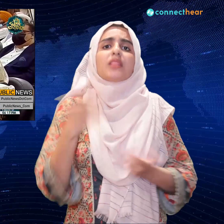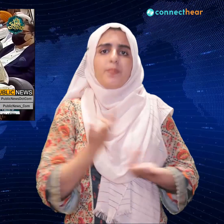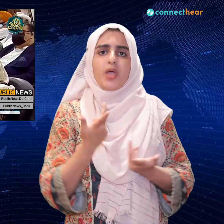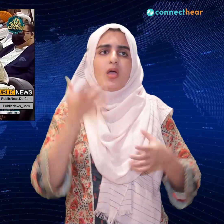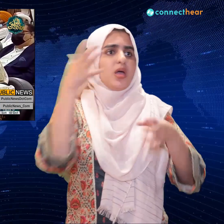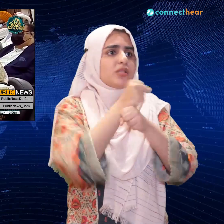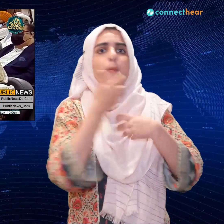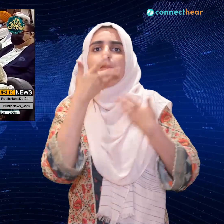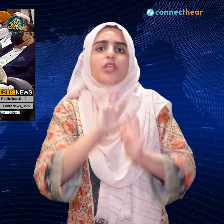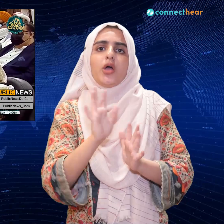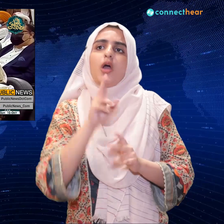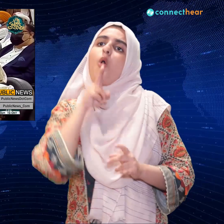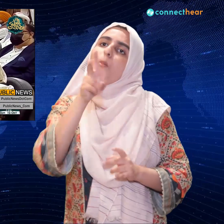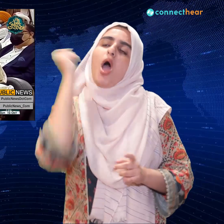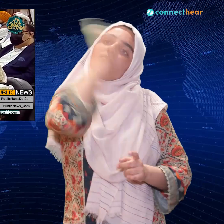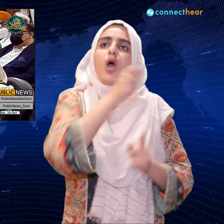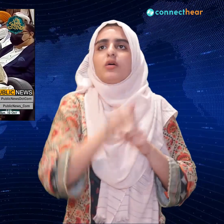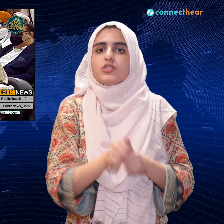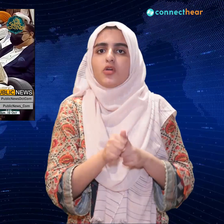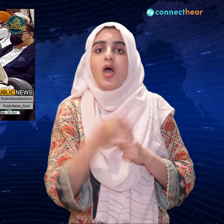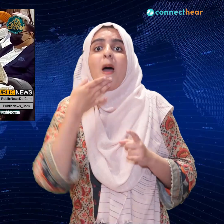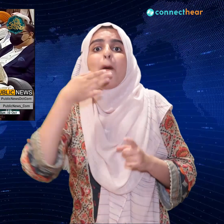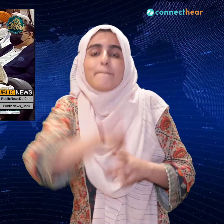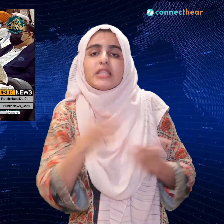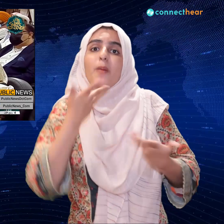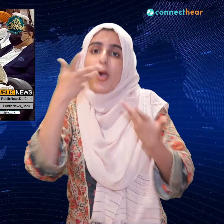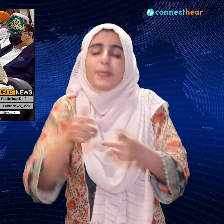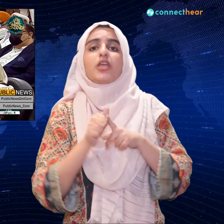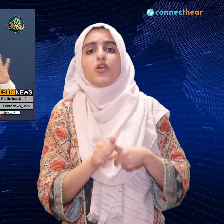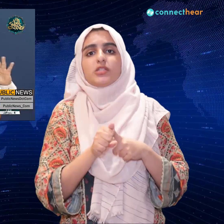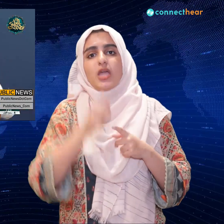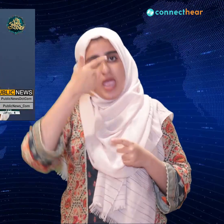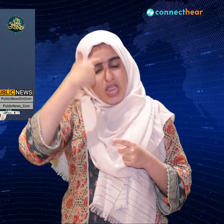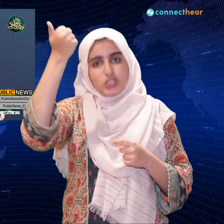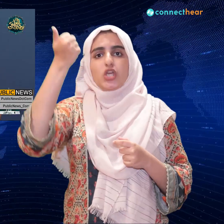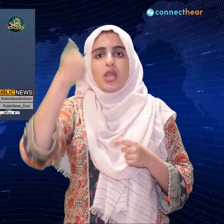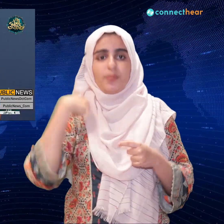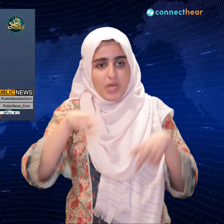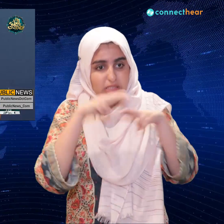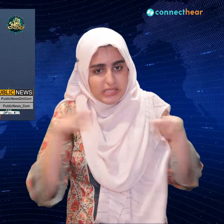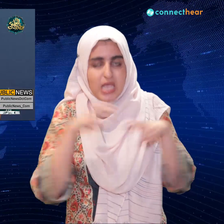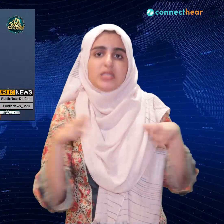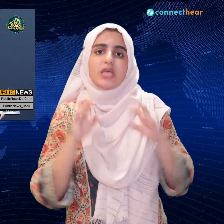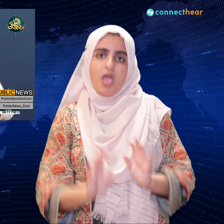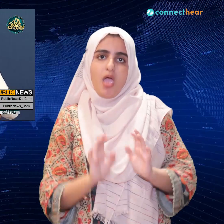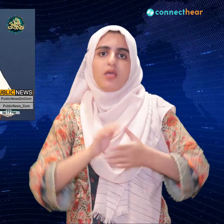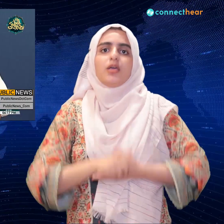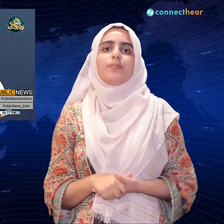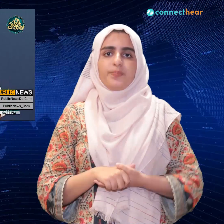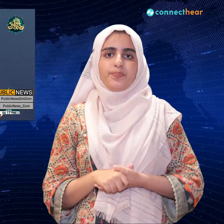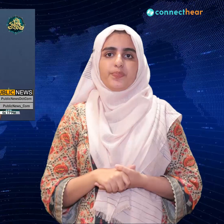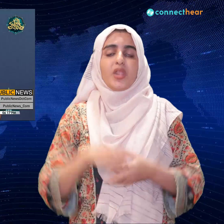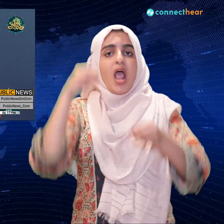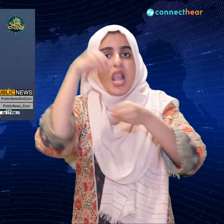کیا وجہ ہے؟ کسی نے کسی کو ایکسپلین کیا ہے؟ تو انشاءاللہ یہ ہماری ریسرچ کرے گی اور اسپیشل پروجیکٹس.